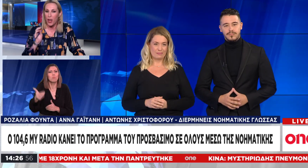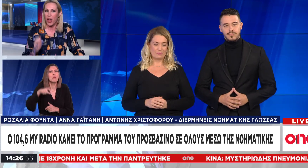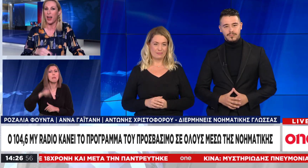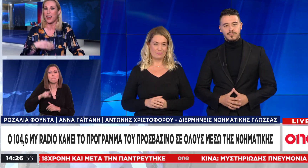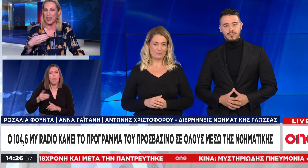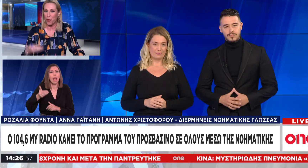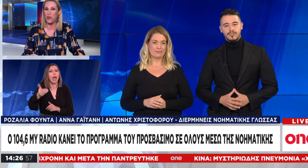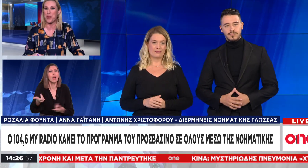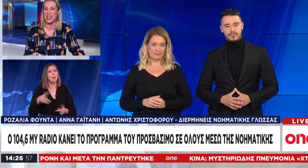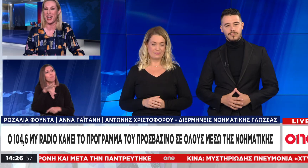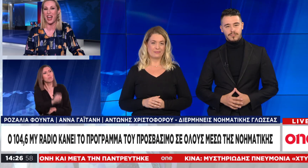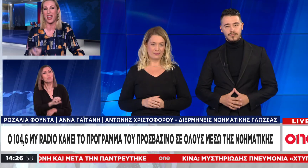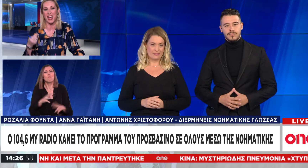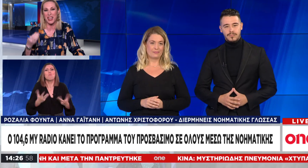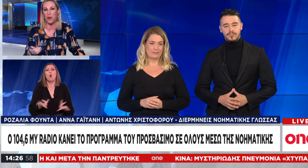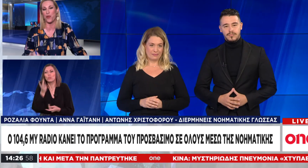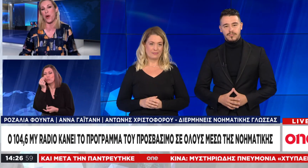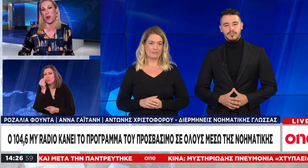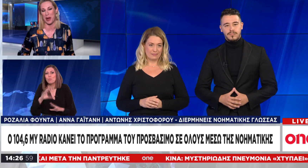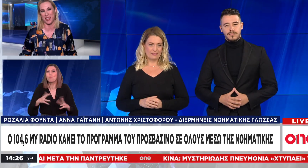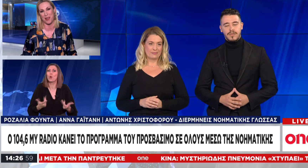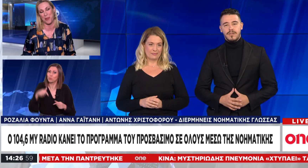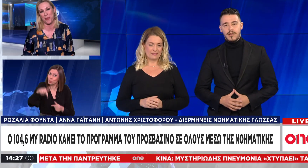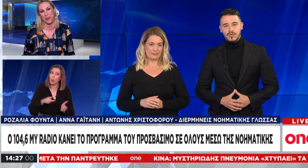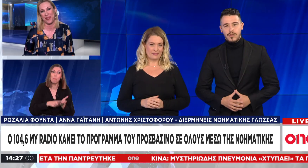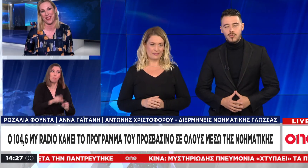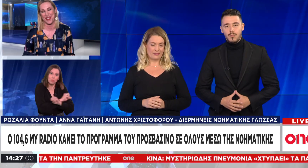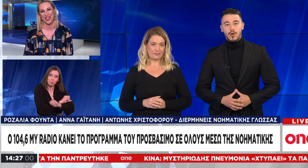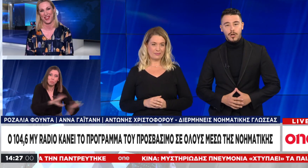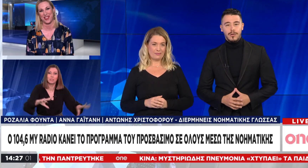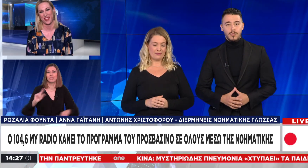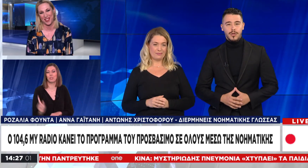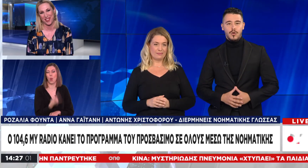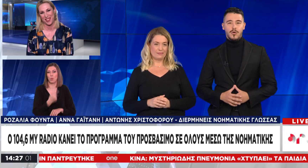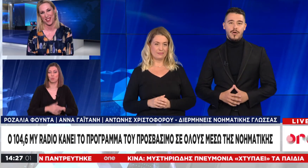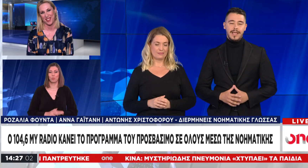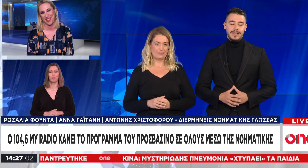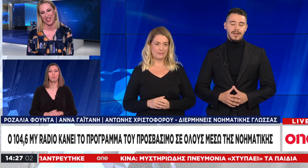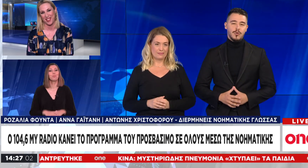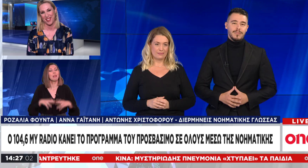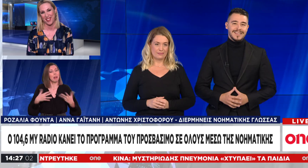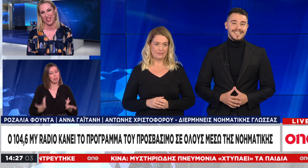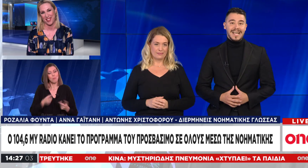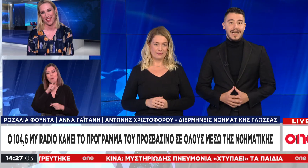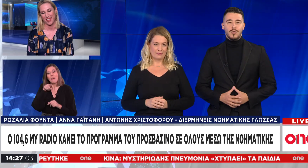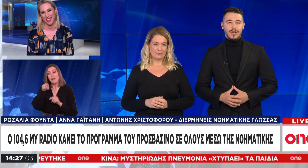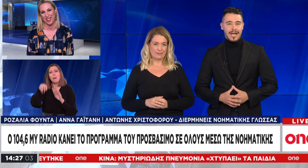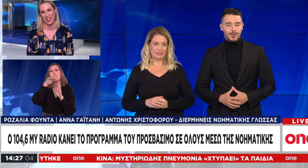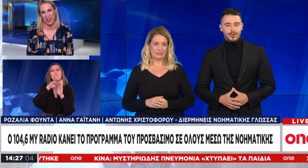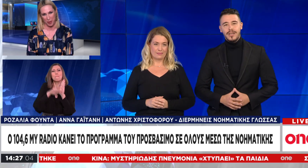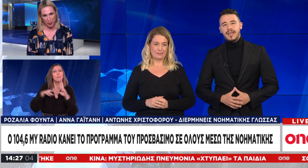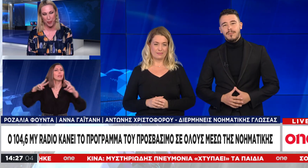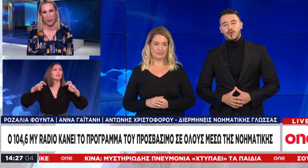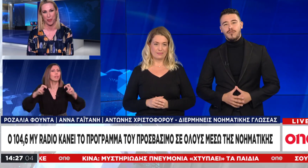αλλά να τα ακούσουμε ξανά για να τα ακούσουμε όλοι μας βεβαίως βεβαίως το πρόγραμμα το οποίο έχει την επωνυμία sign out